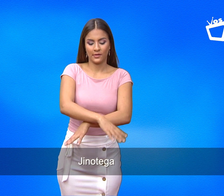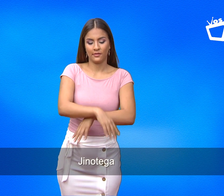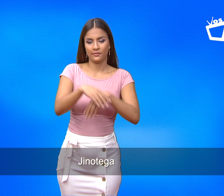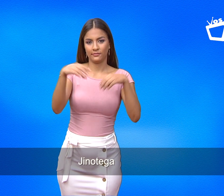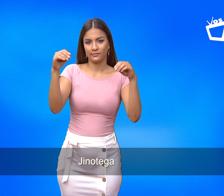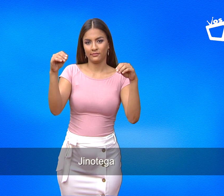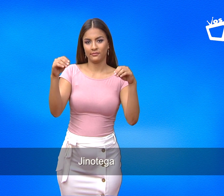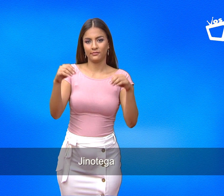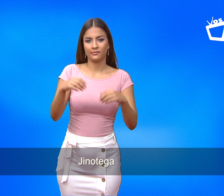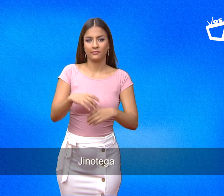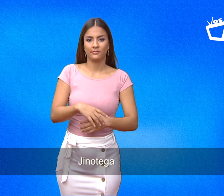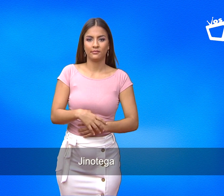y no tenga